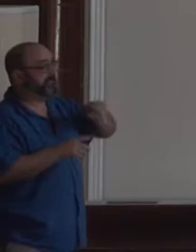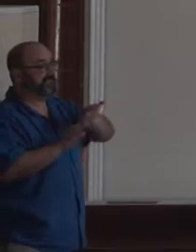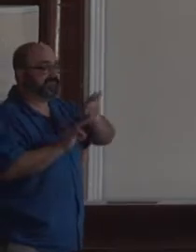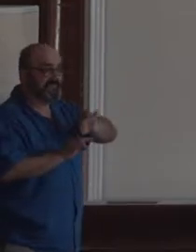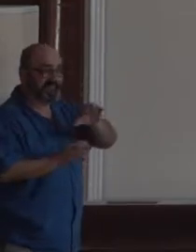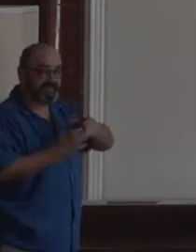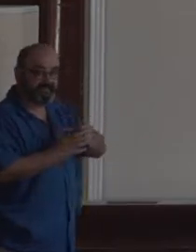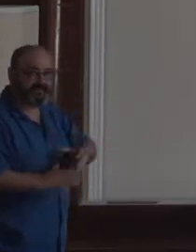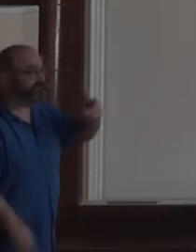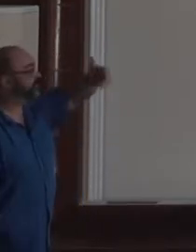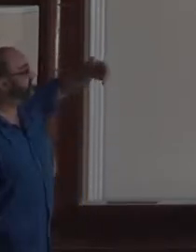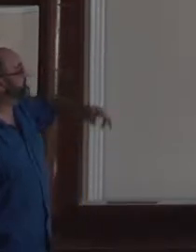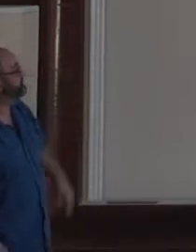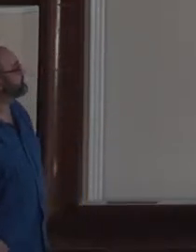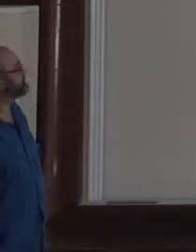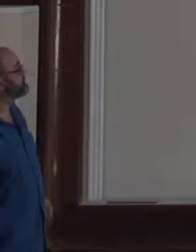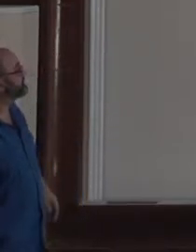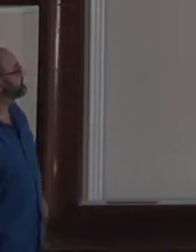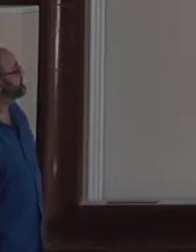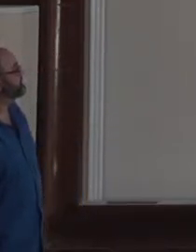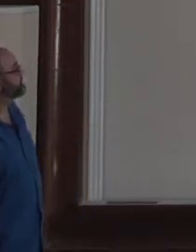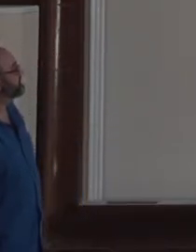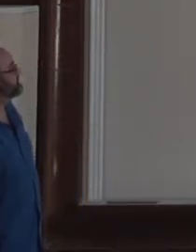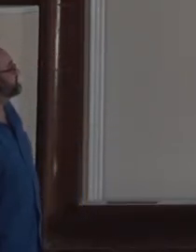fixtures qui ont été générées.